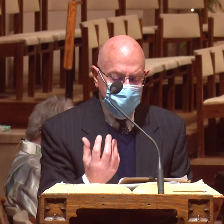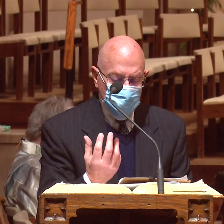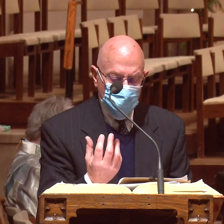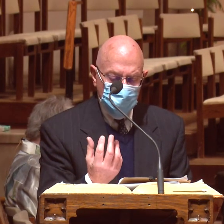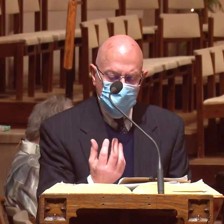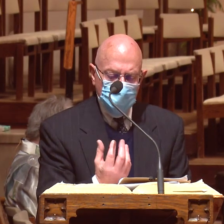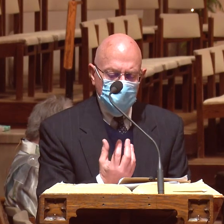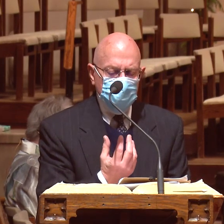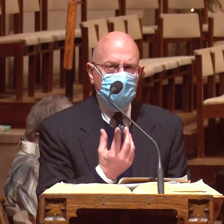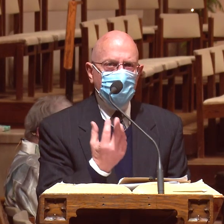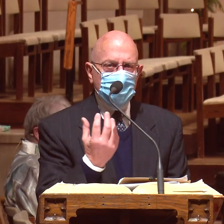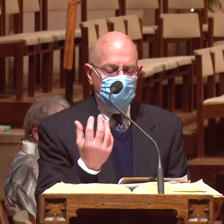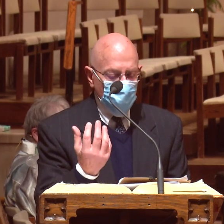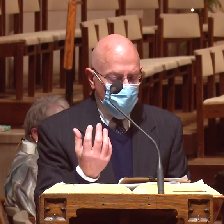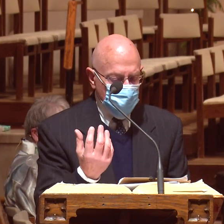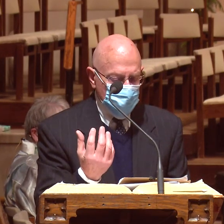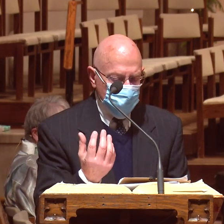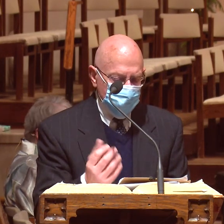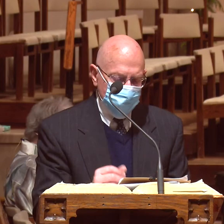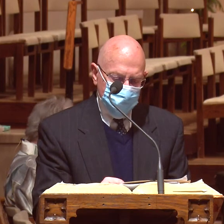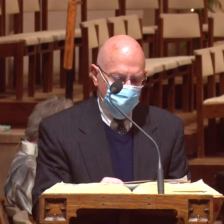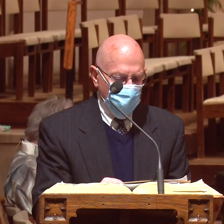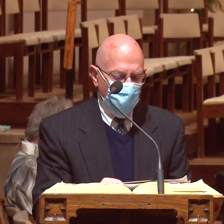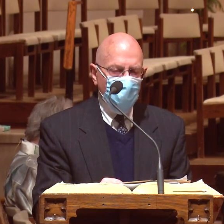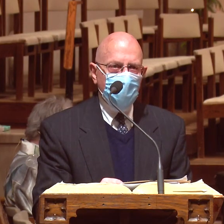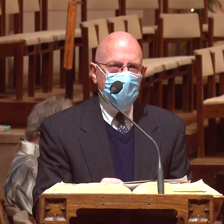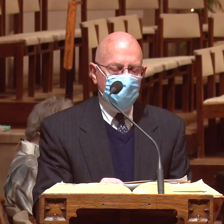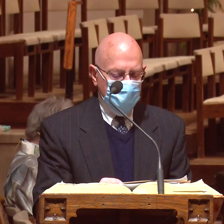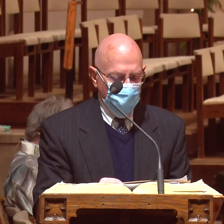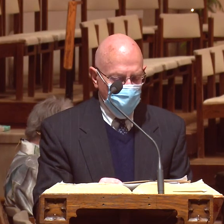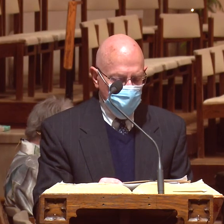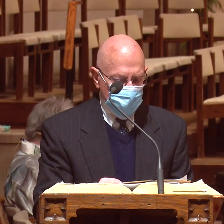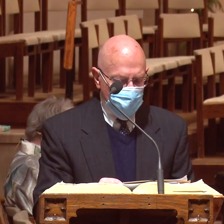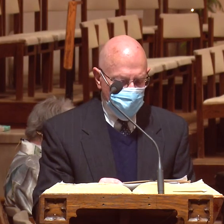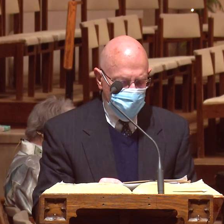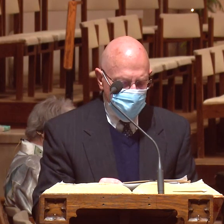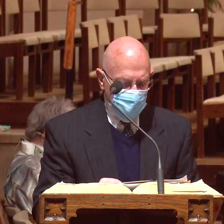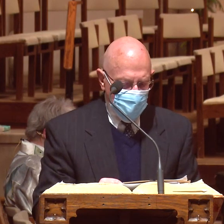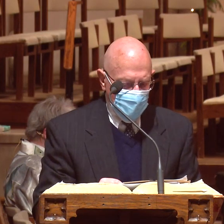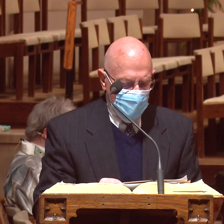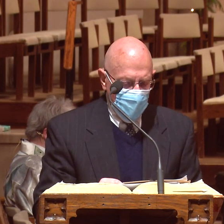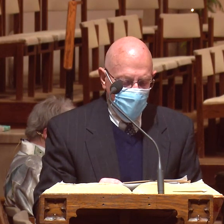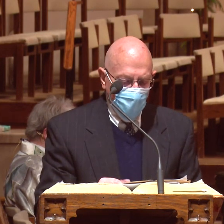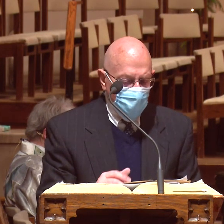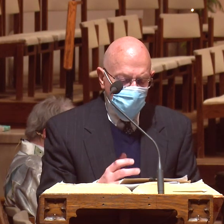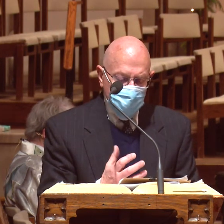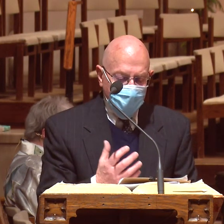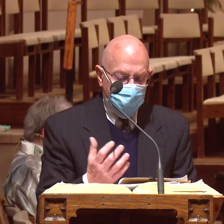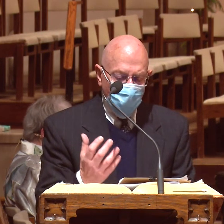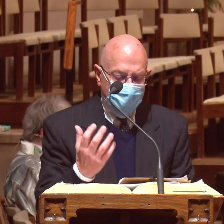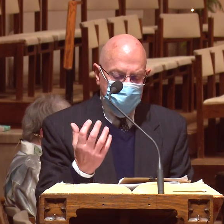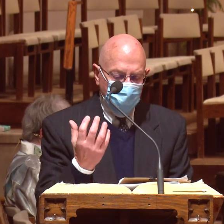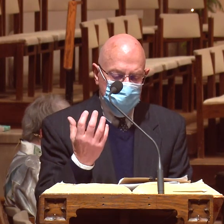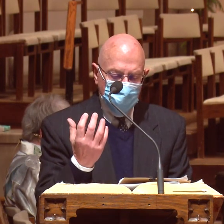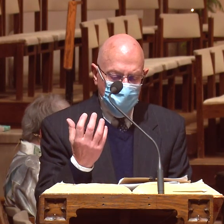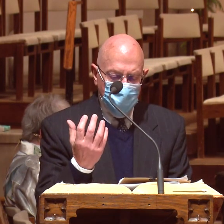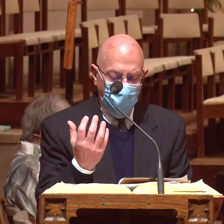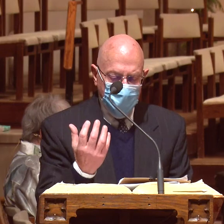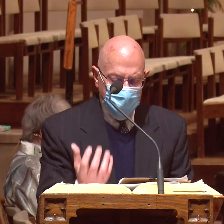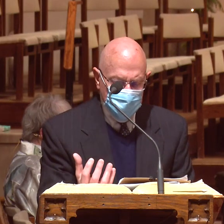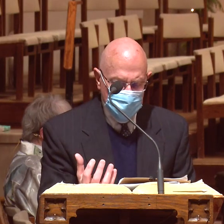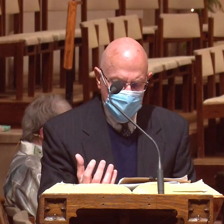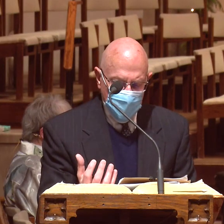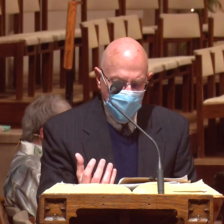del parto y dimos a luz, pero no era más que viento. No hemos traído la salvación